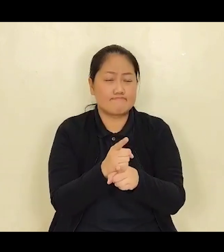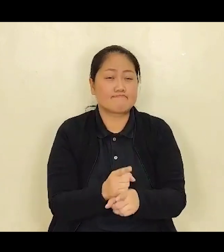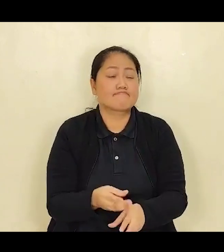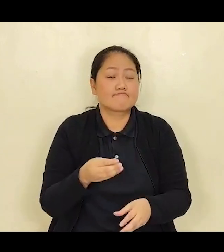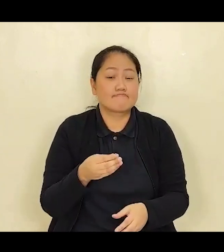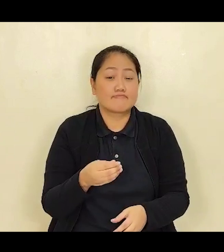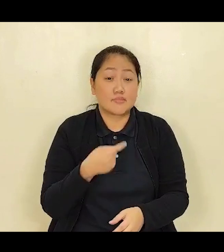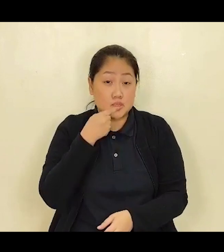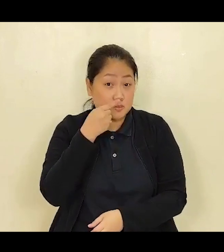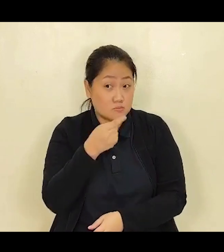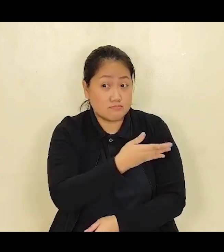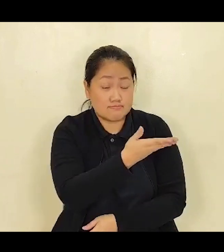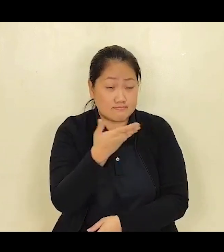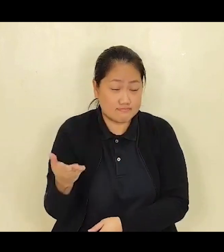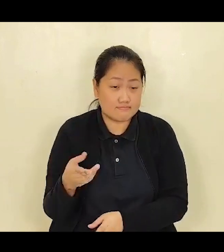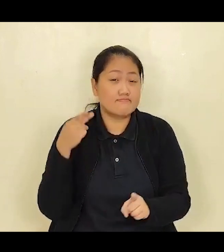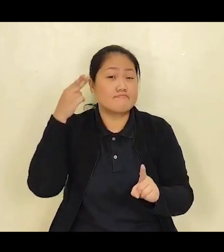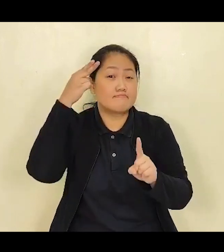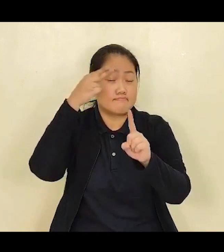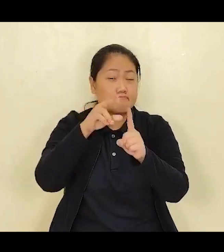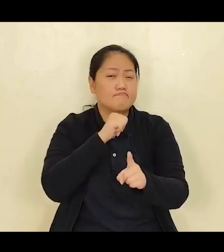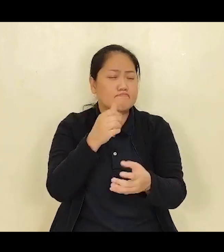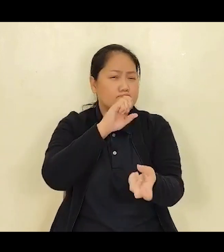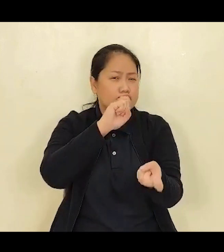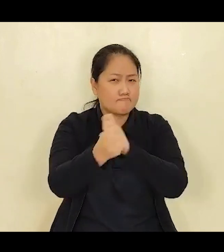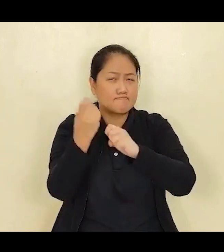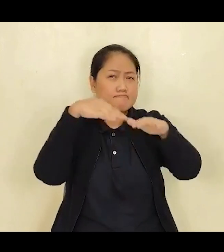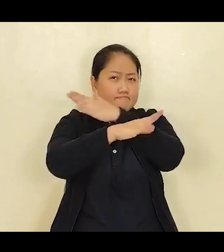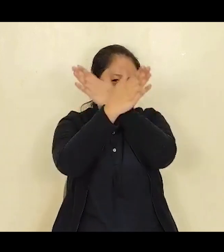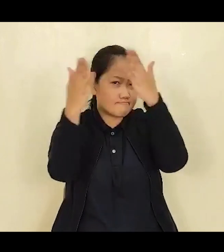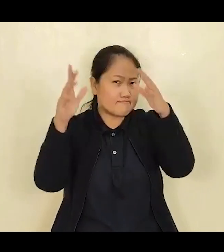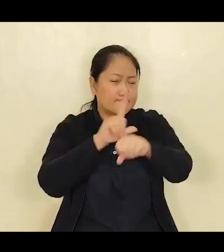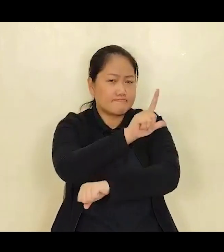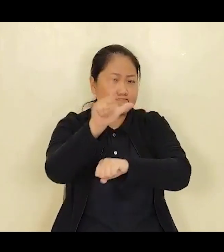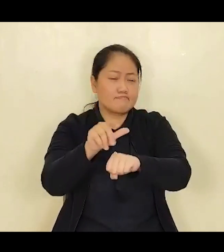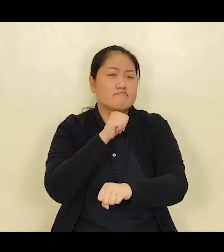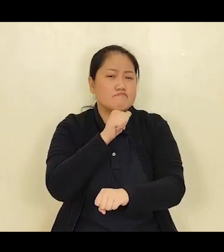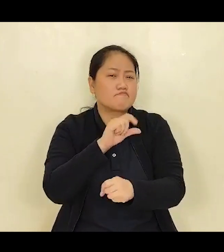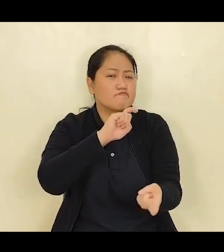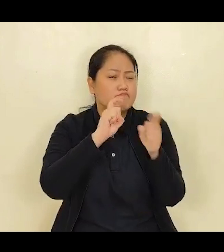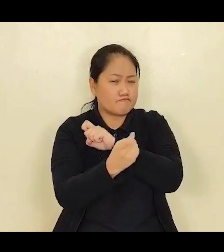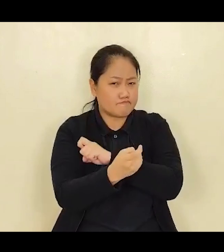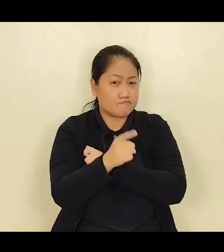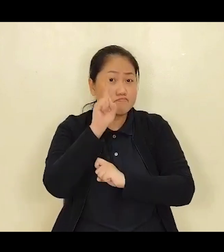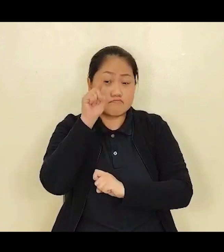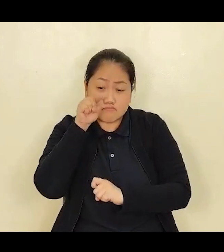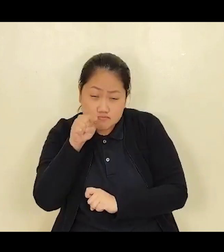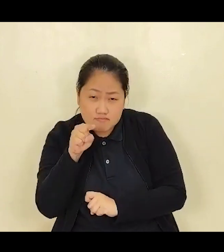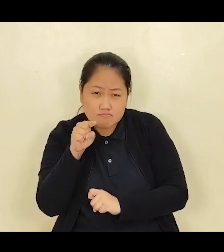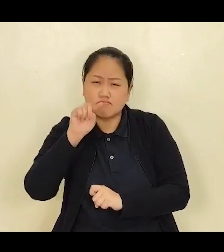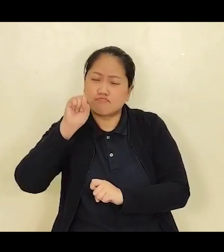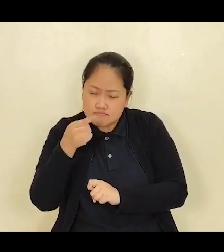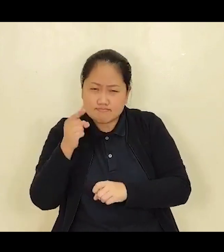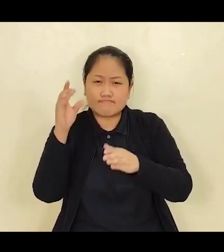talagang sinasabi ko sa inyo, habang hindi nagbabago ang langit at lupa, hindi mababago ni isang kudlit o